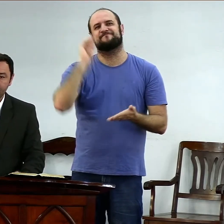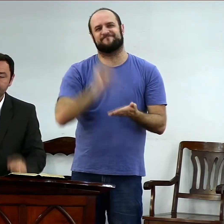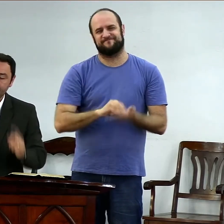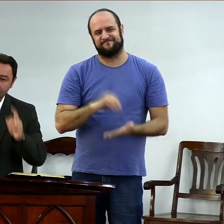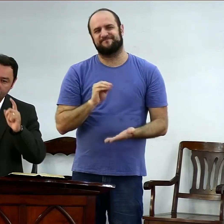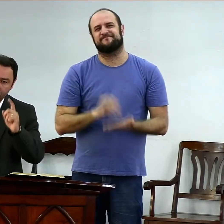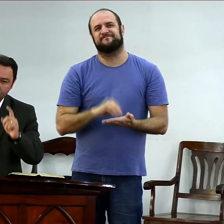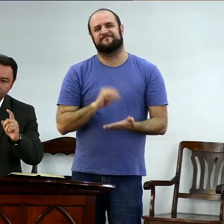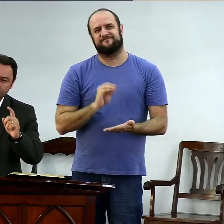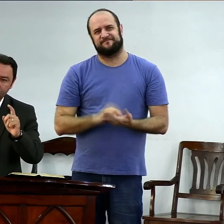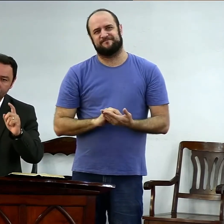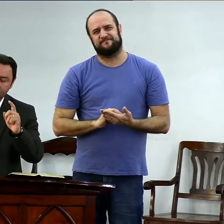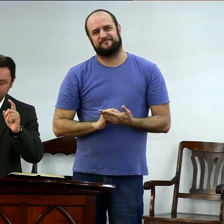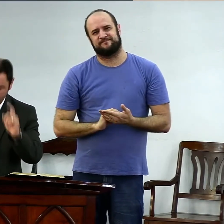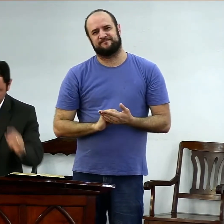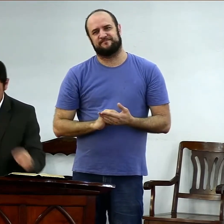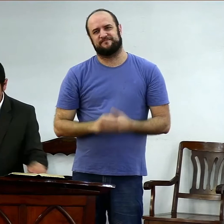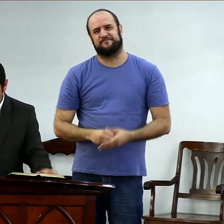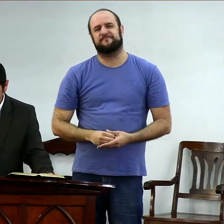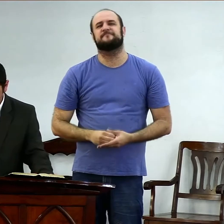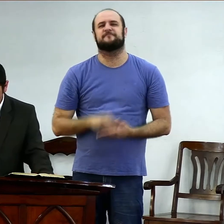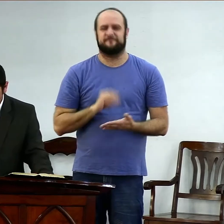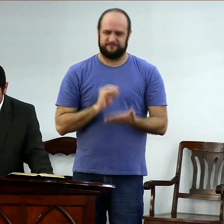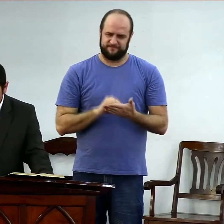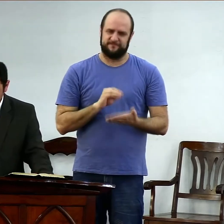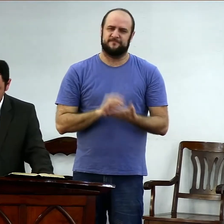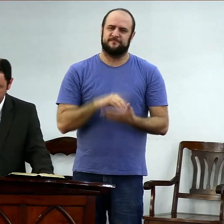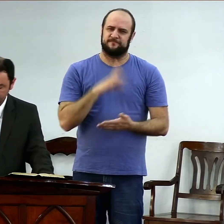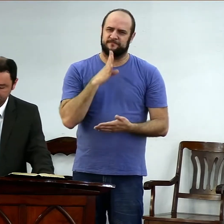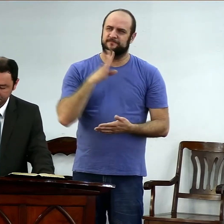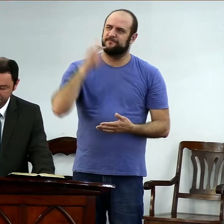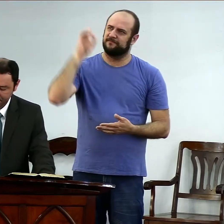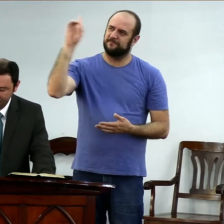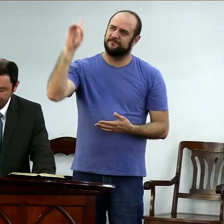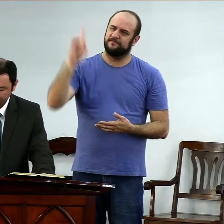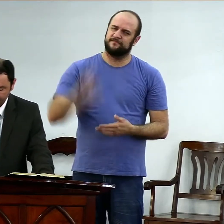melhor, na falta do conhecimento de